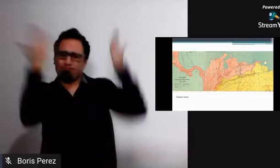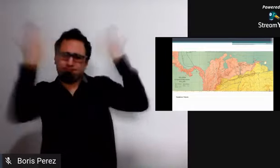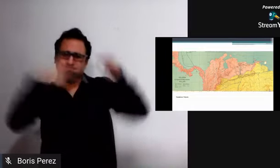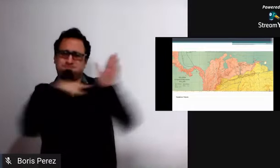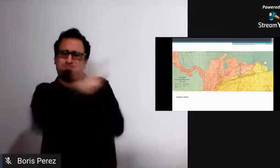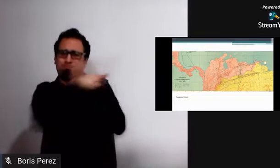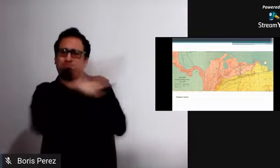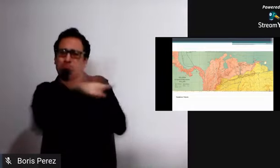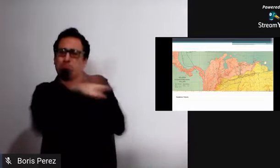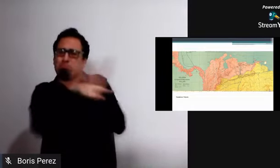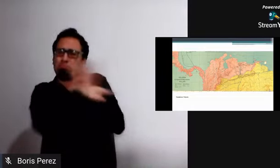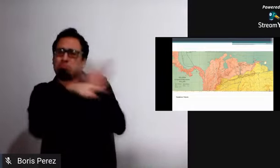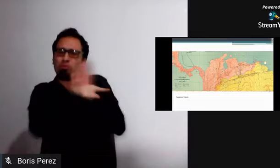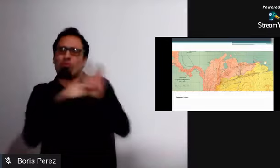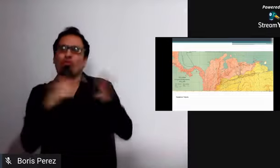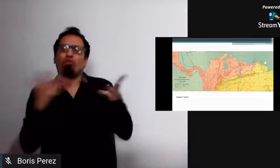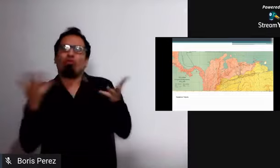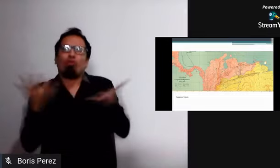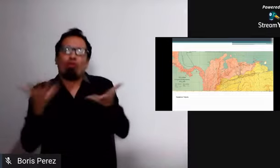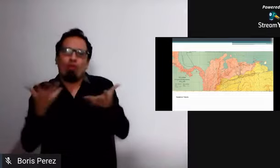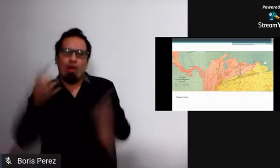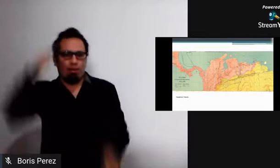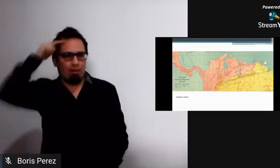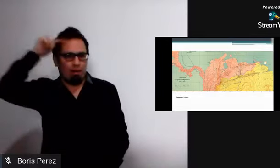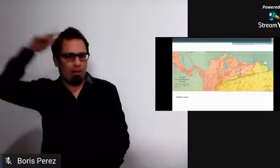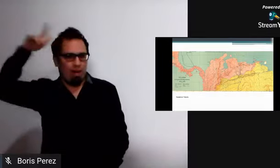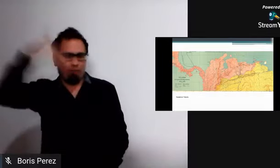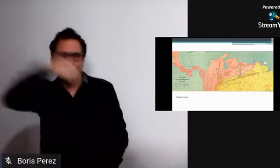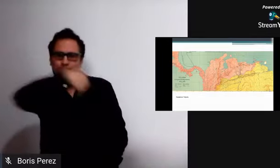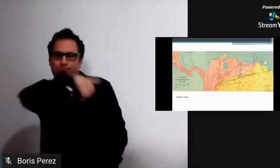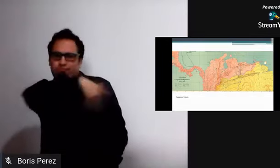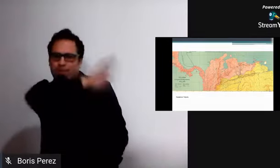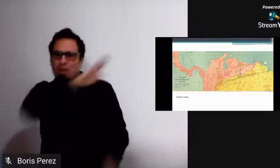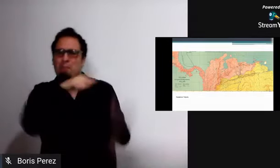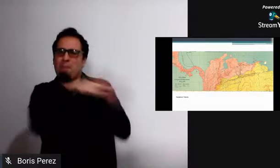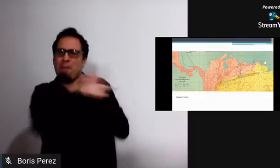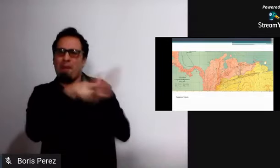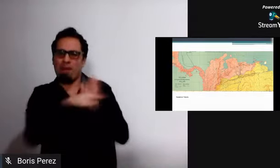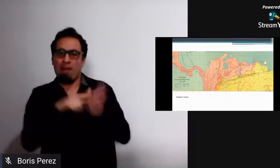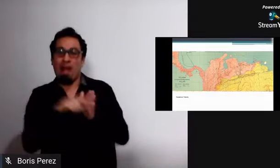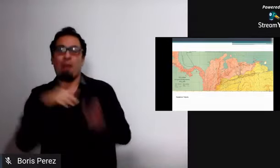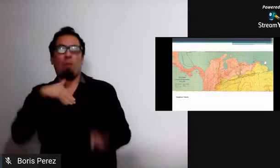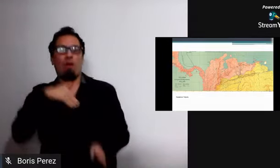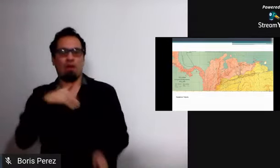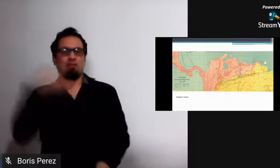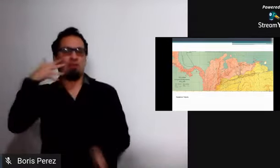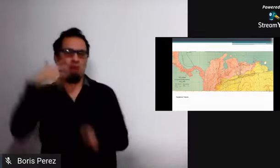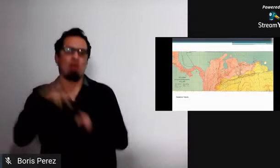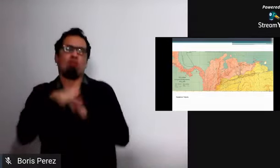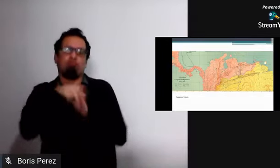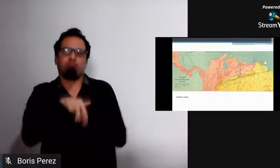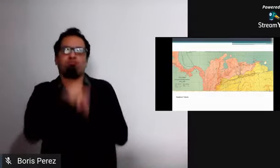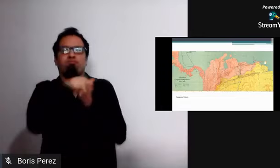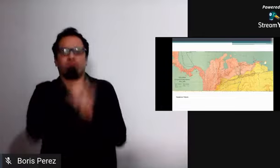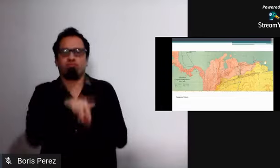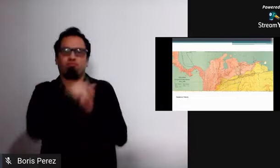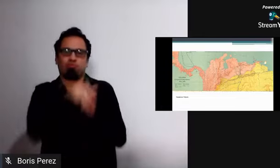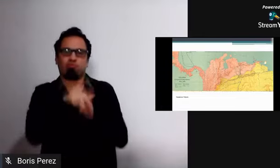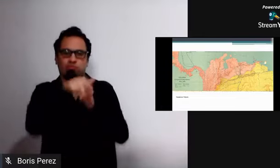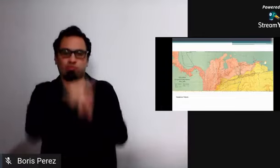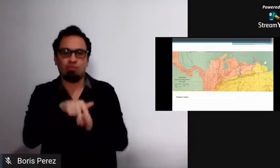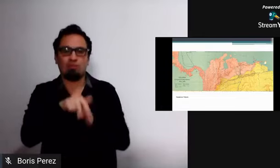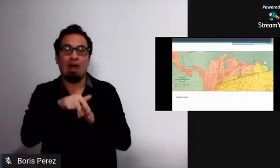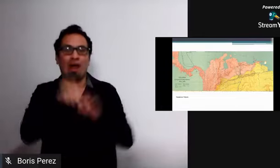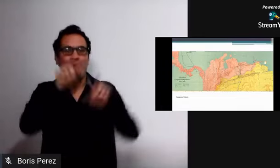que resultan importantes y positivas para todo el tema de la reconquista y todo ese tema de